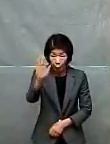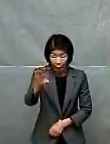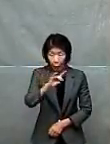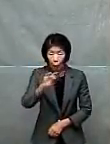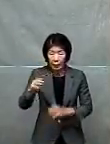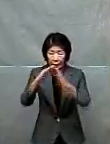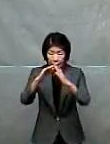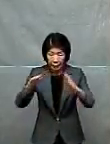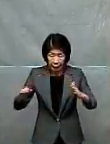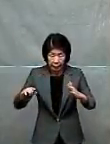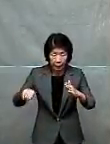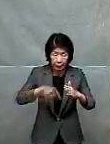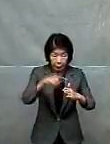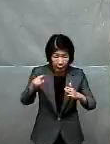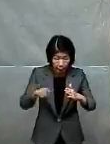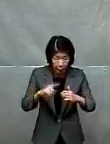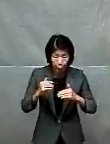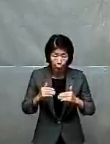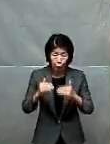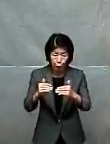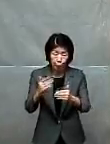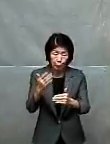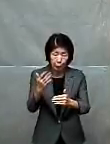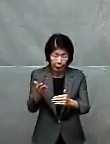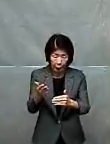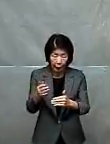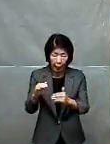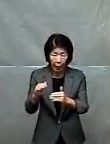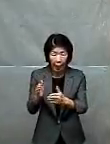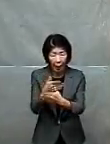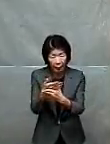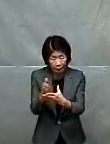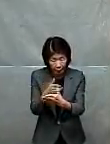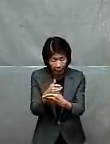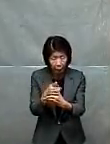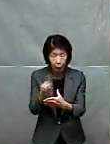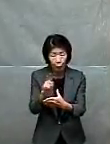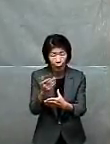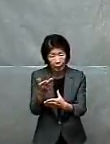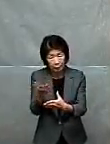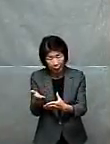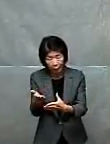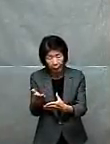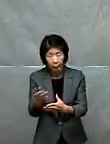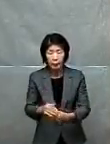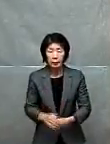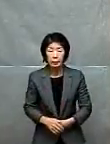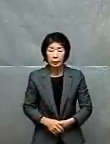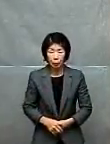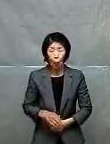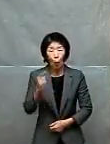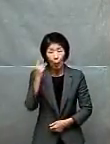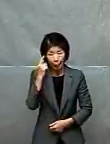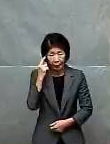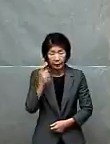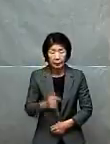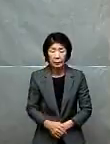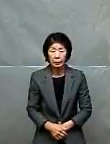の方でどういうふうにご判断になっていくのかなというふうに思います。